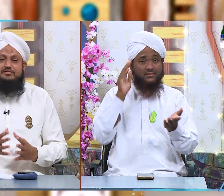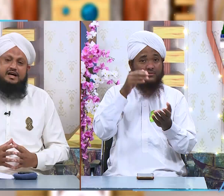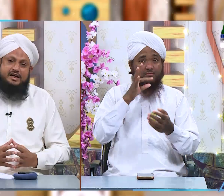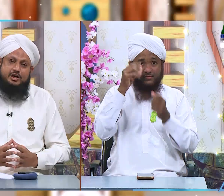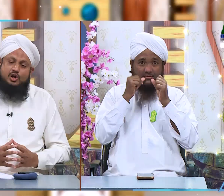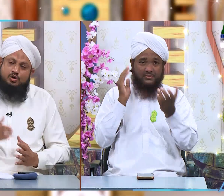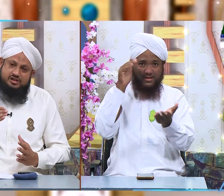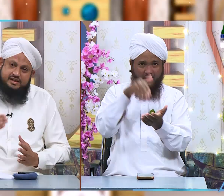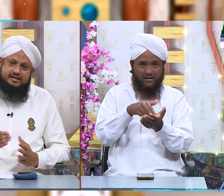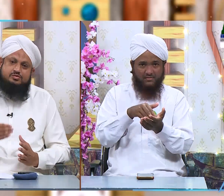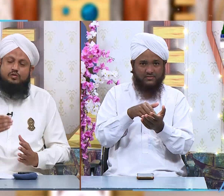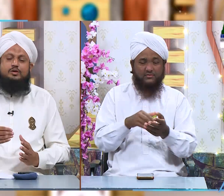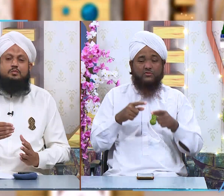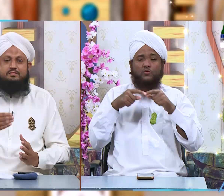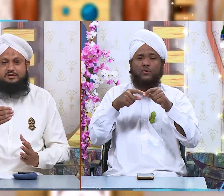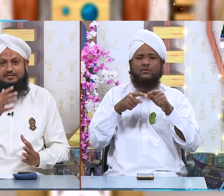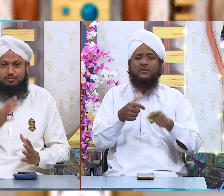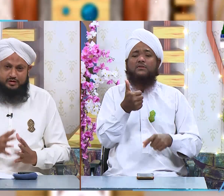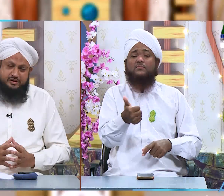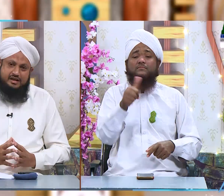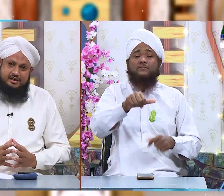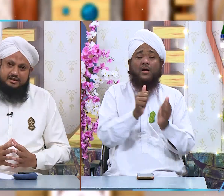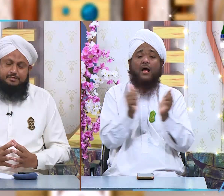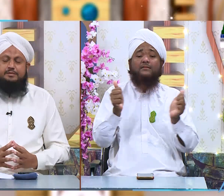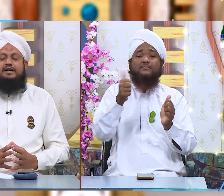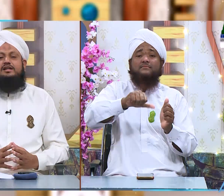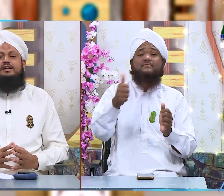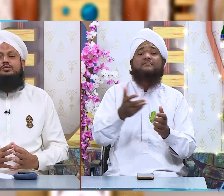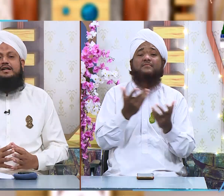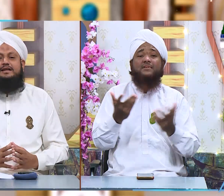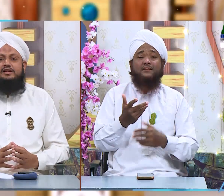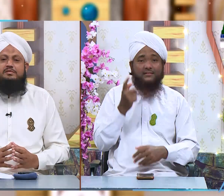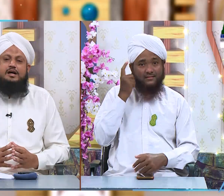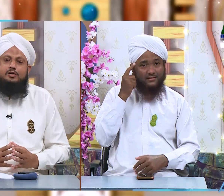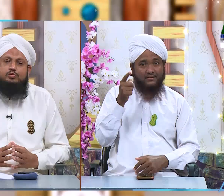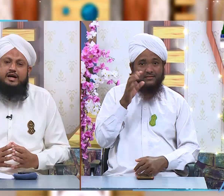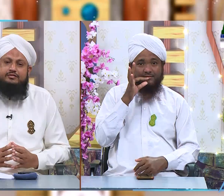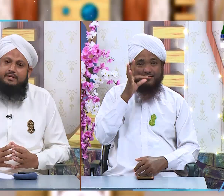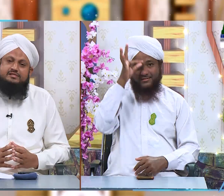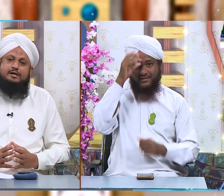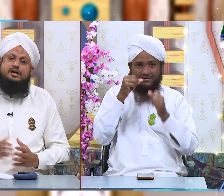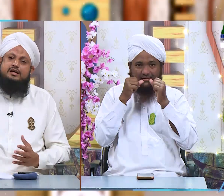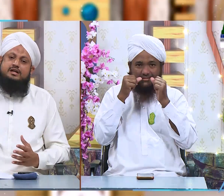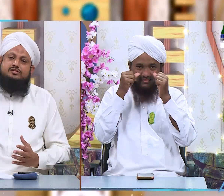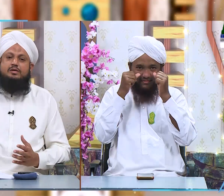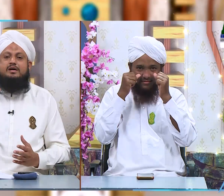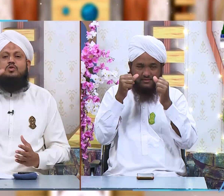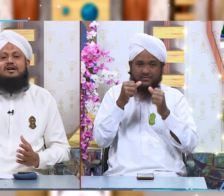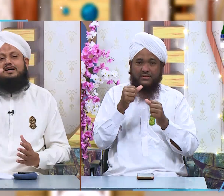لائے اور یہی سوال و جواب ہوئے۔ نبی پاک صلی اللہ تعالی علیہ وسلم نے صحابہ کو بلایا، فرمایا صحابہ سمامہ کو آزاد کر